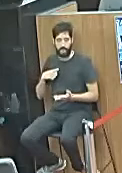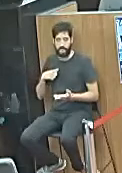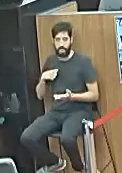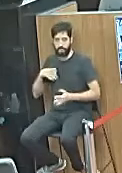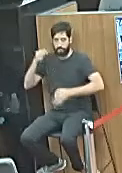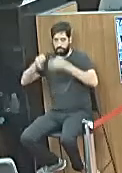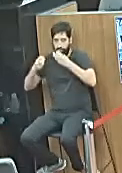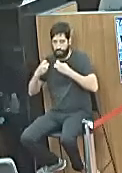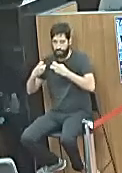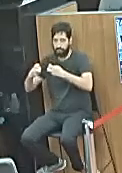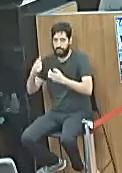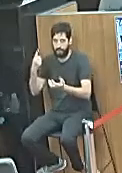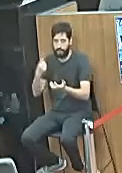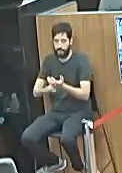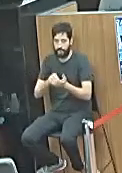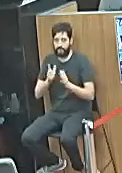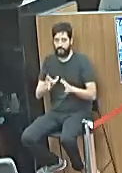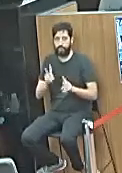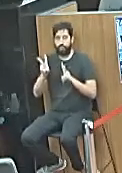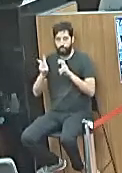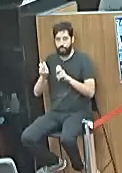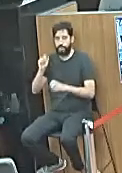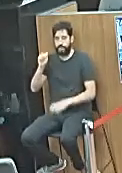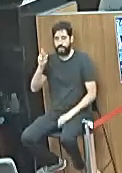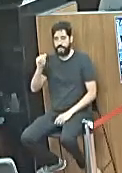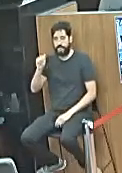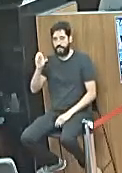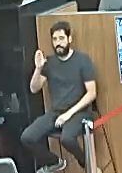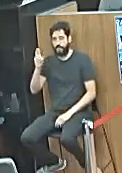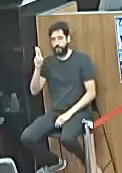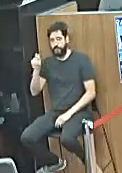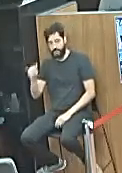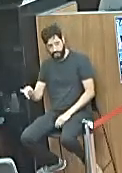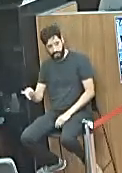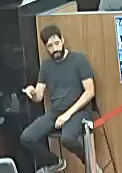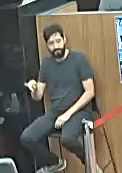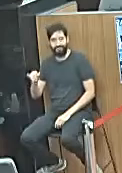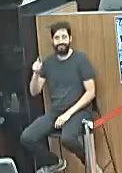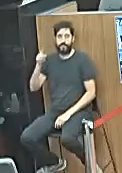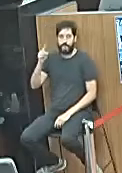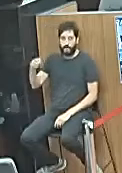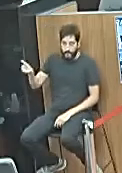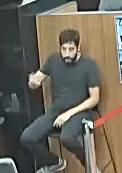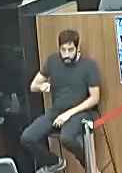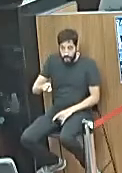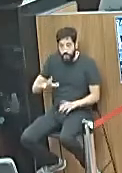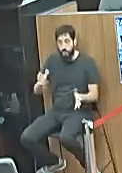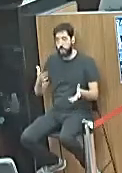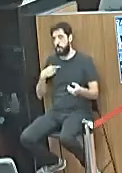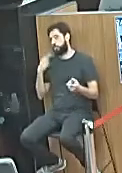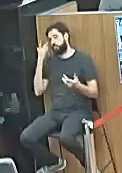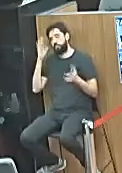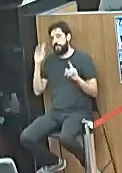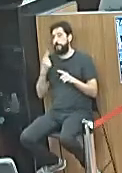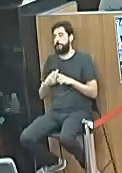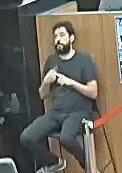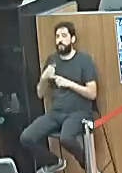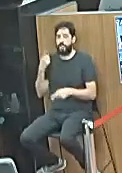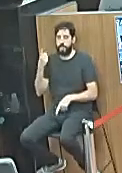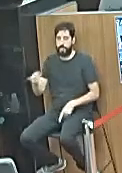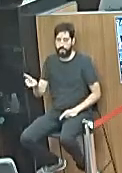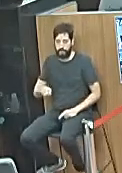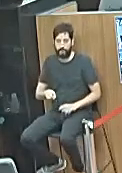para discutir especificamente sobre o braço aí se não me engano foi cancelado e só não tem muito bem as informações porque chegou a ser cancelada